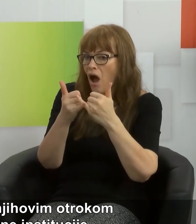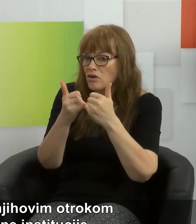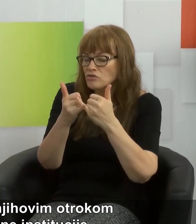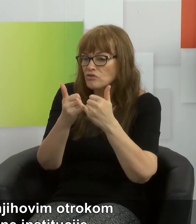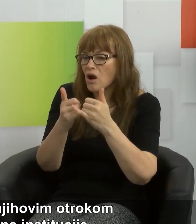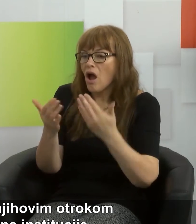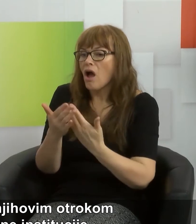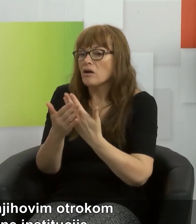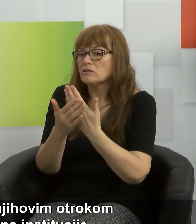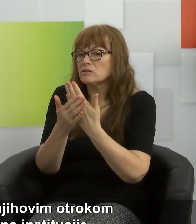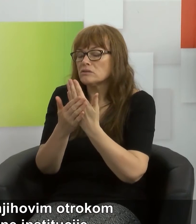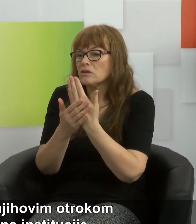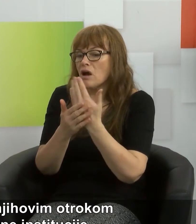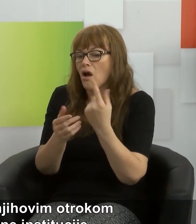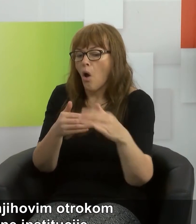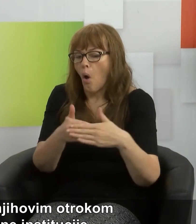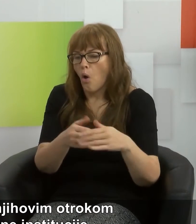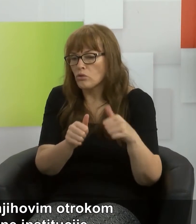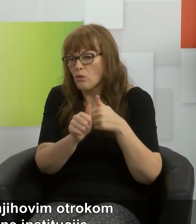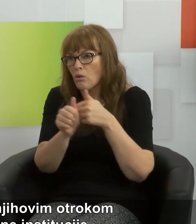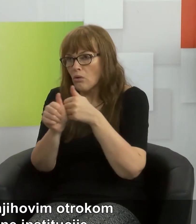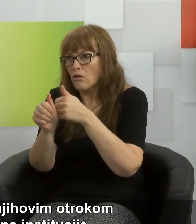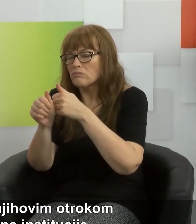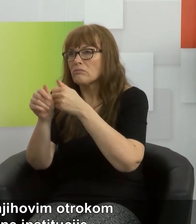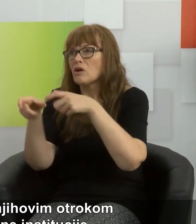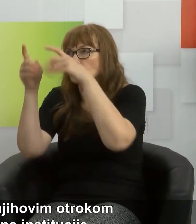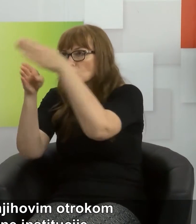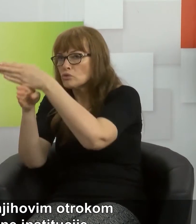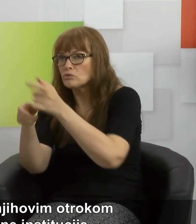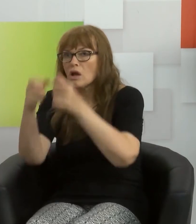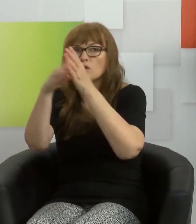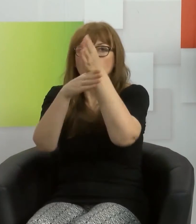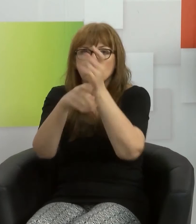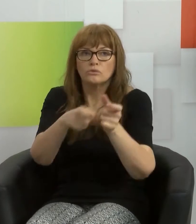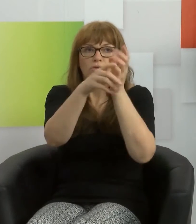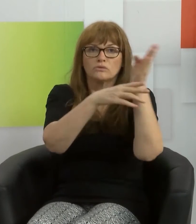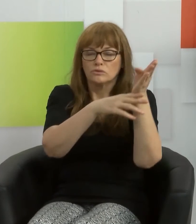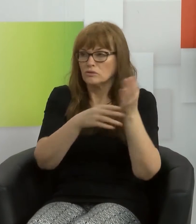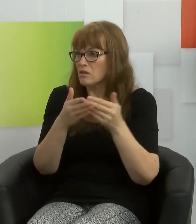z njihovim otrokom napota v različne inštitucije.